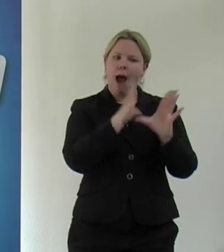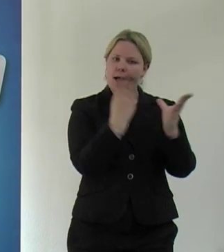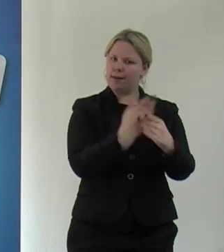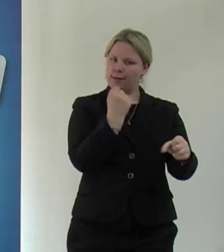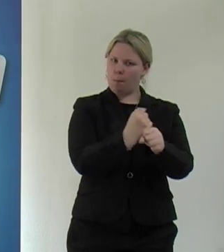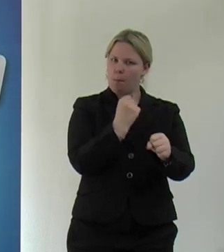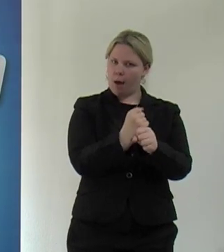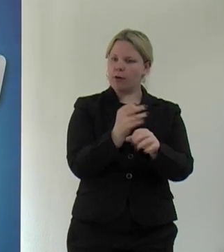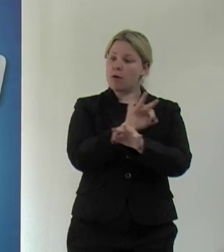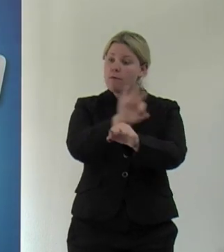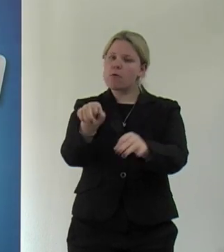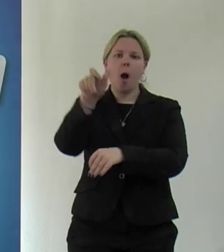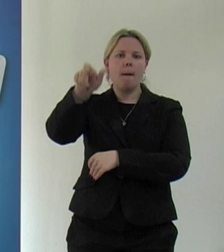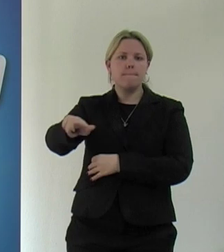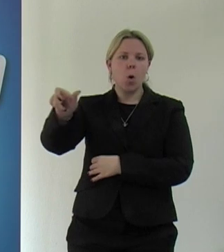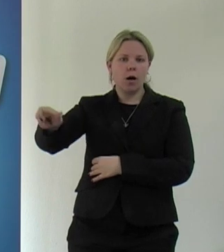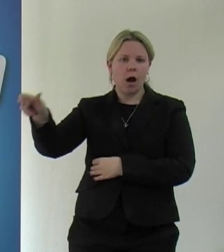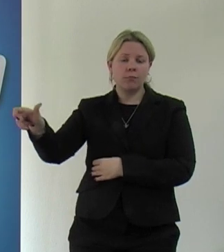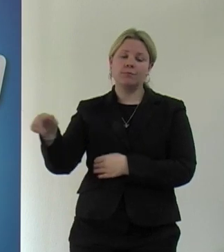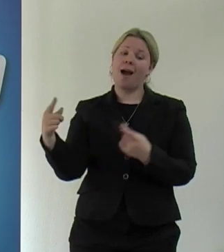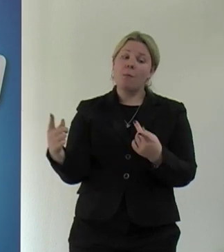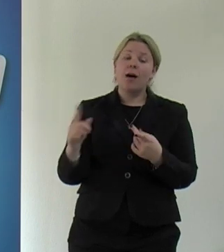Aber all diese Sachen kosten auch viel Geld.